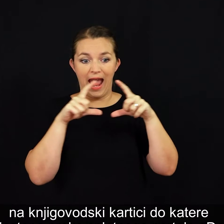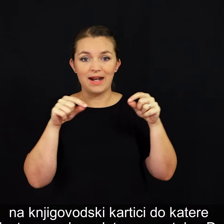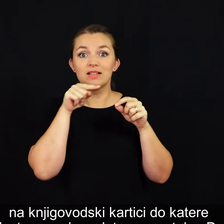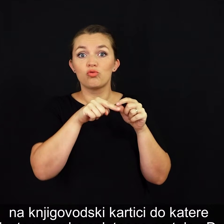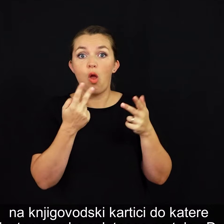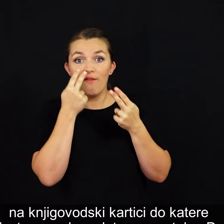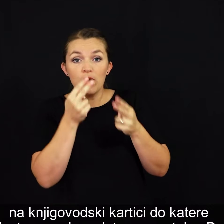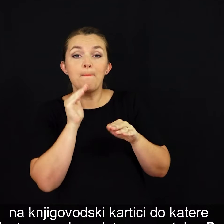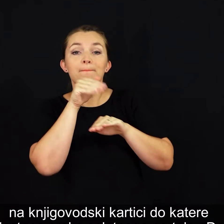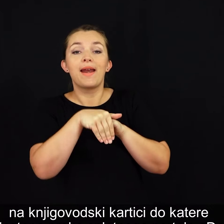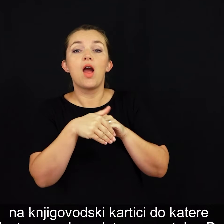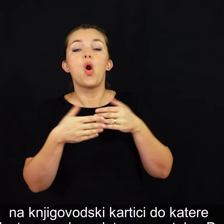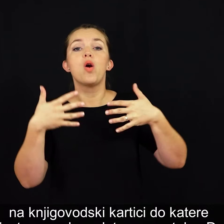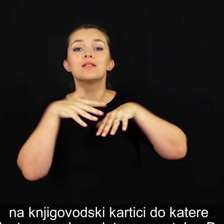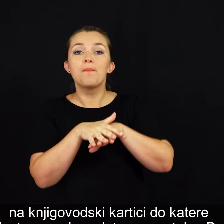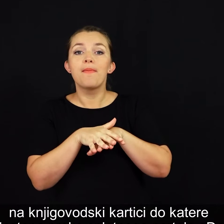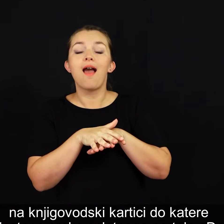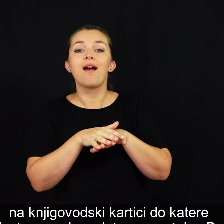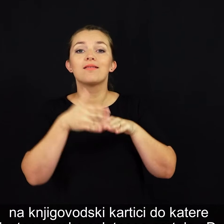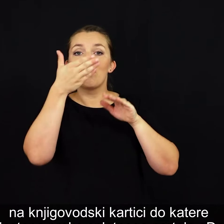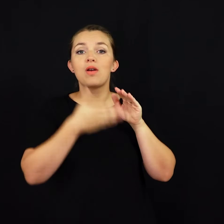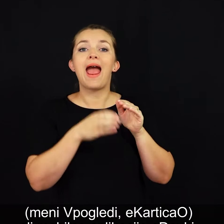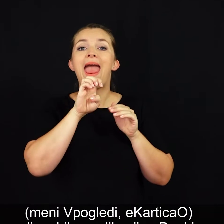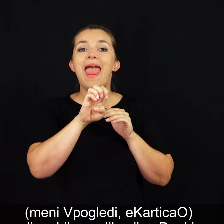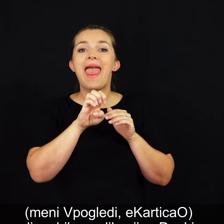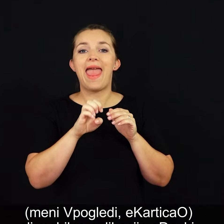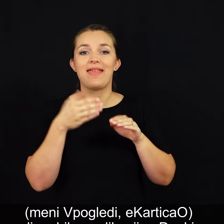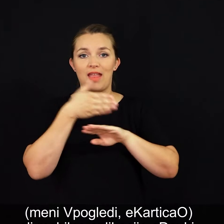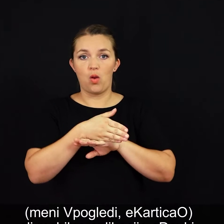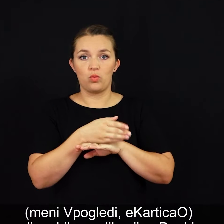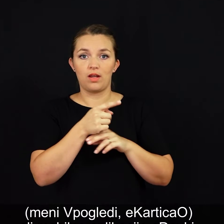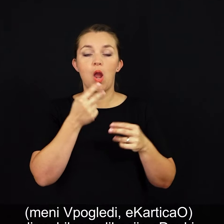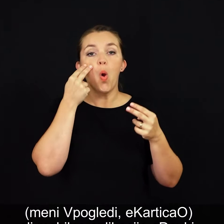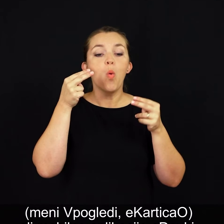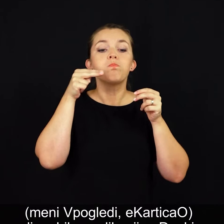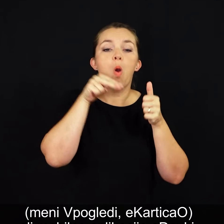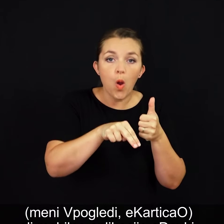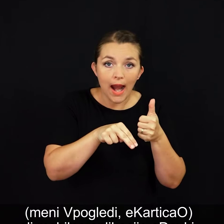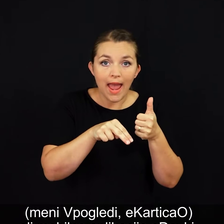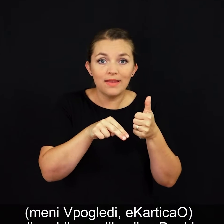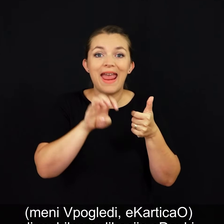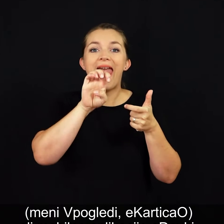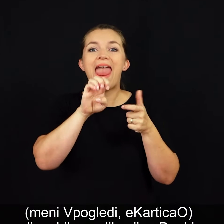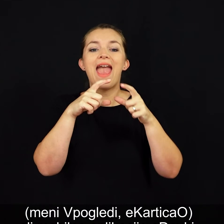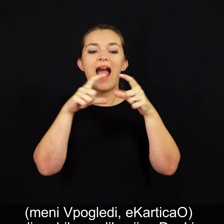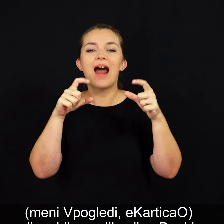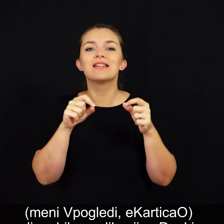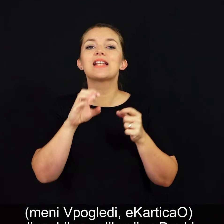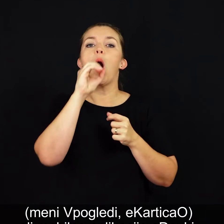dostopa preko spletnega portala e-davki, meni Vpogledi, e-kartica O ali